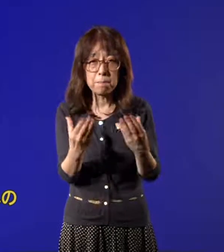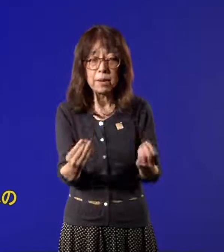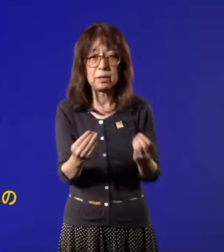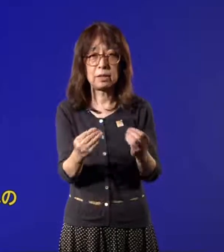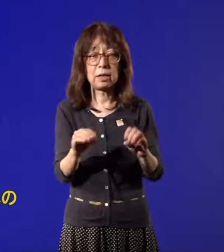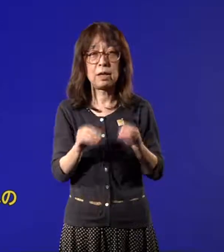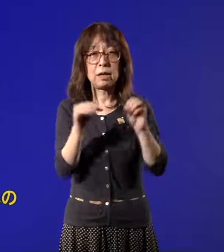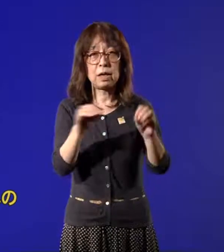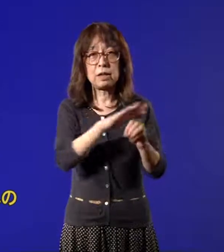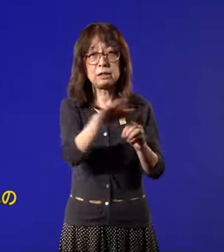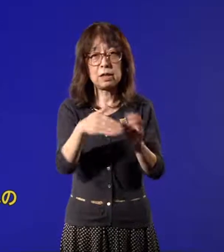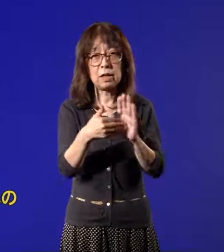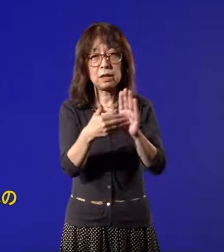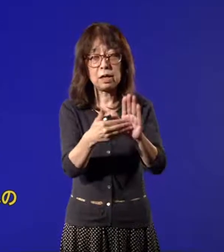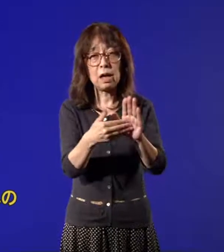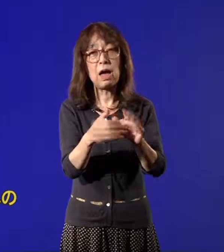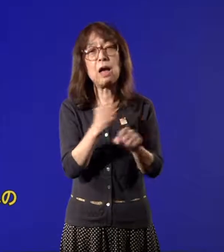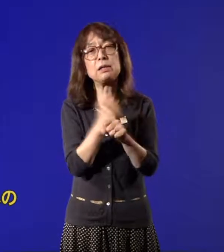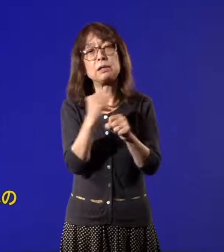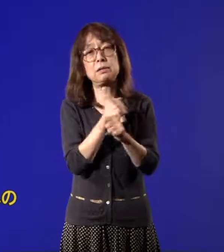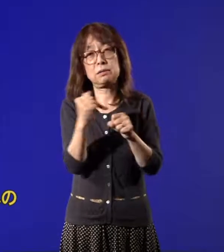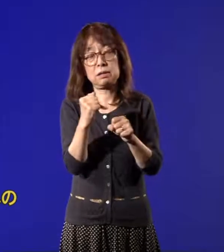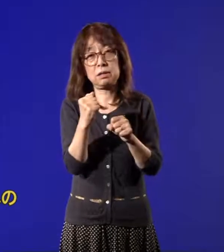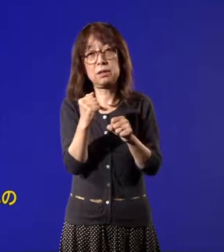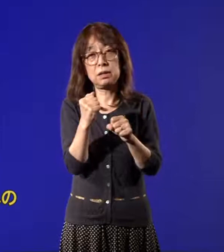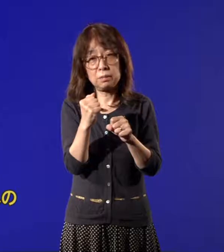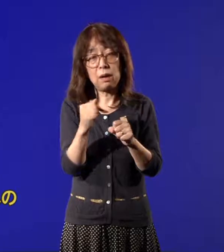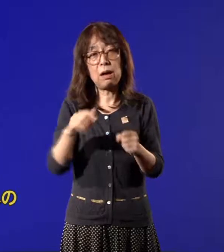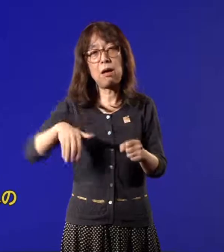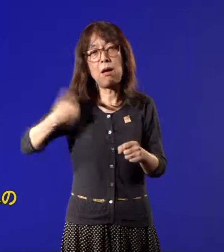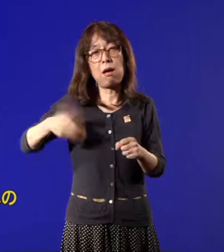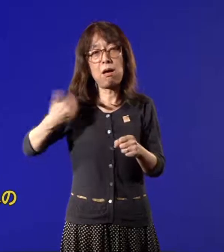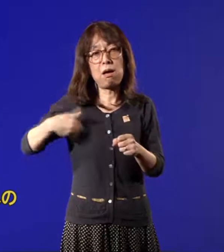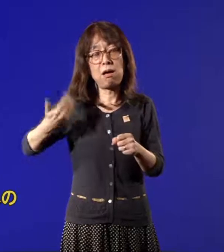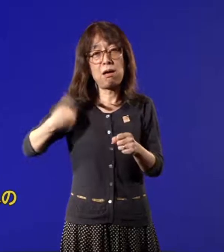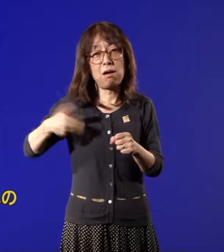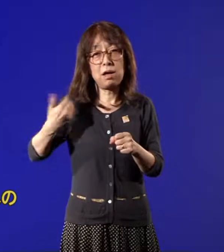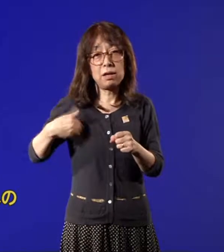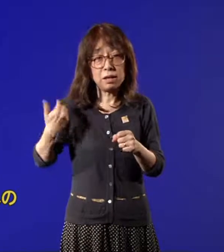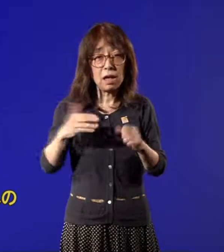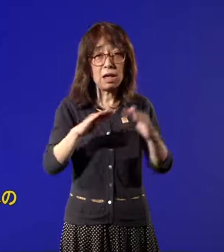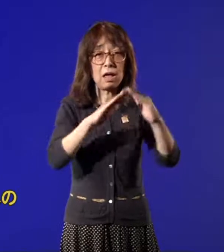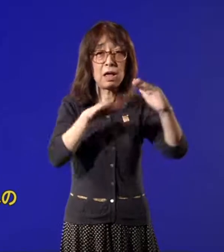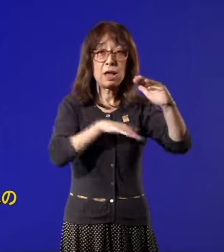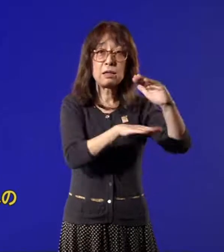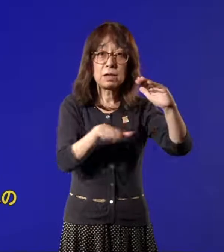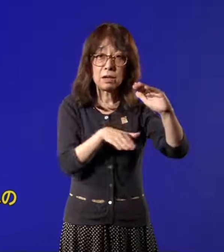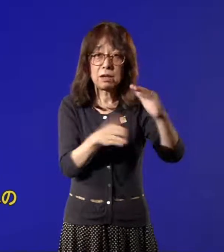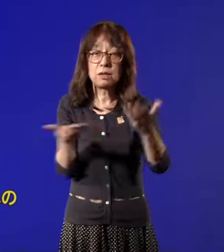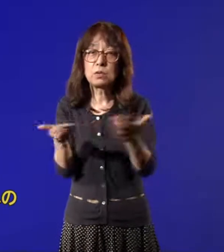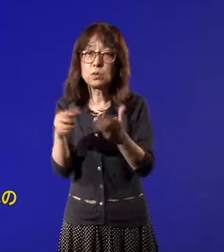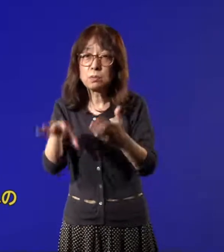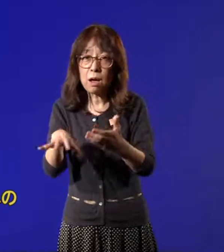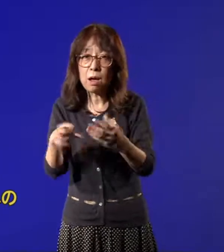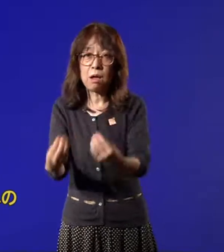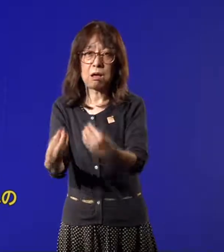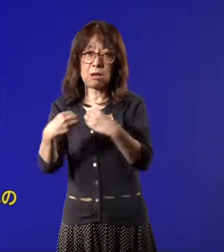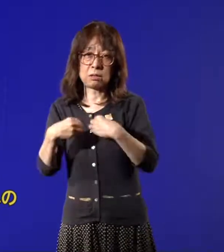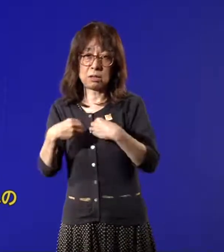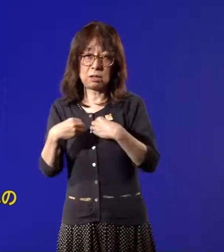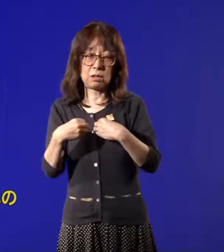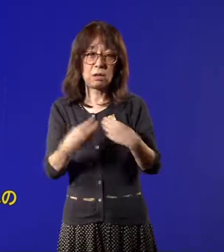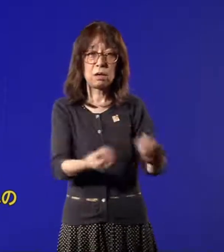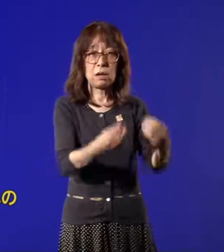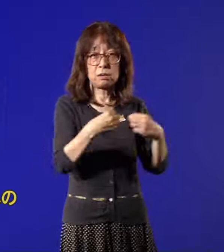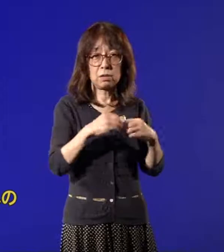ないということで、知らず知らずに、職場なり家庭での感染というのが拡大いたしますので、そういう意味ではクラ